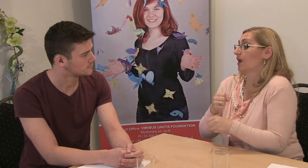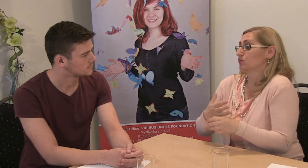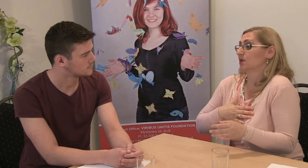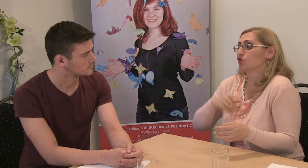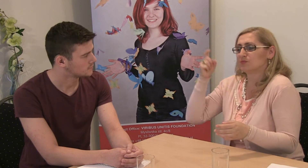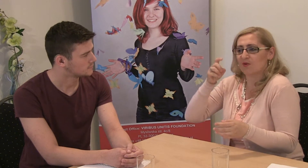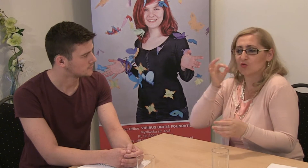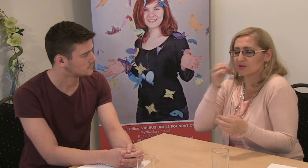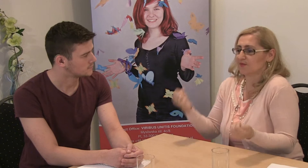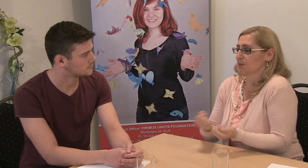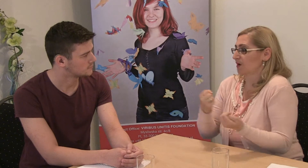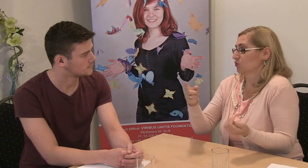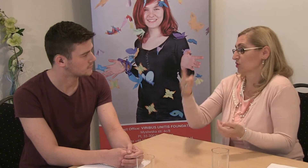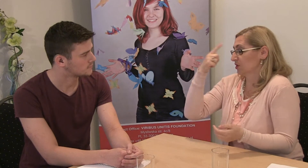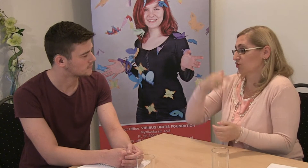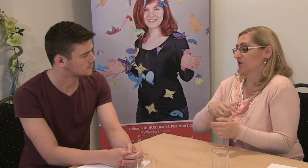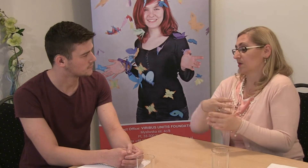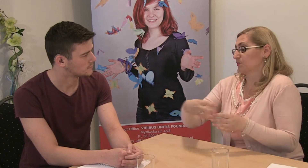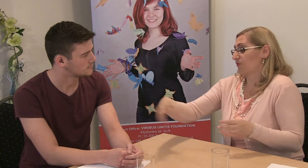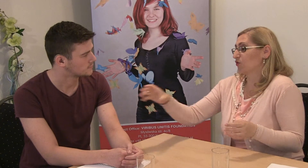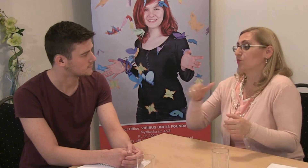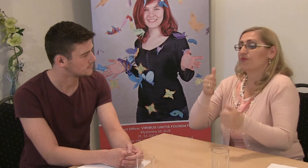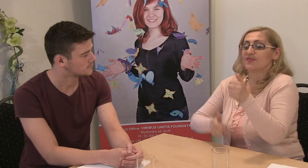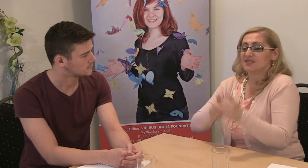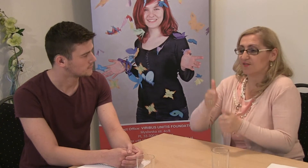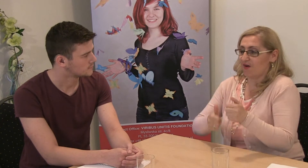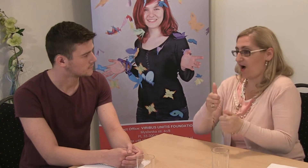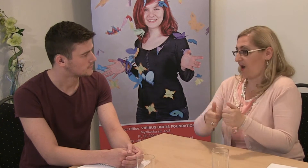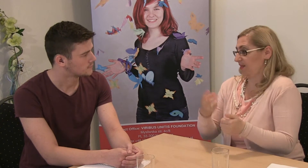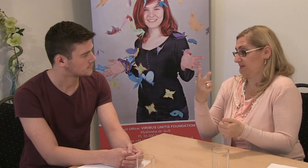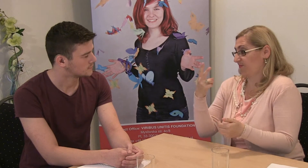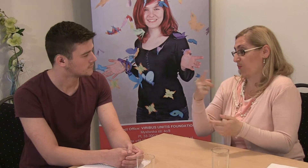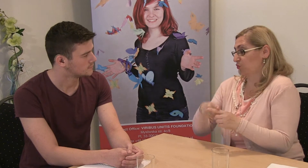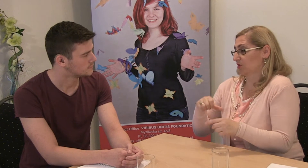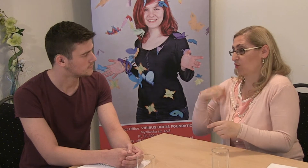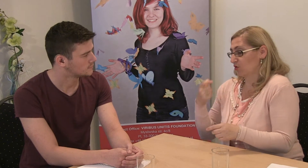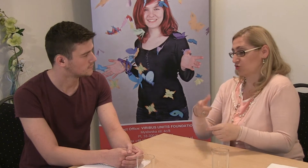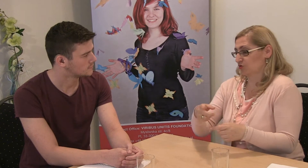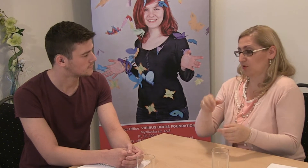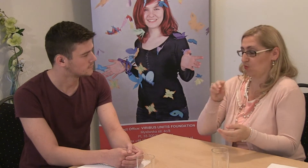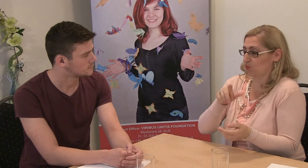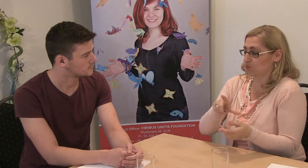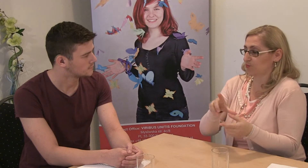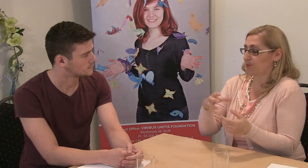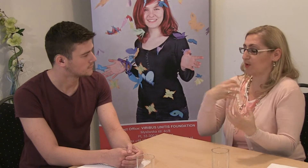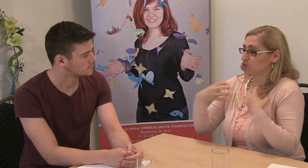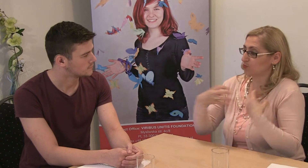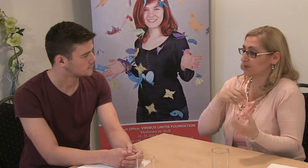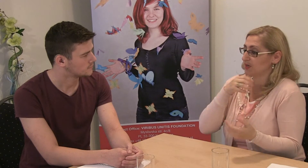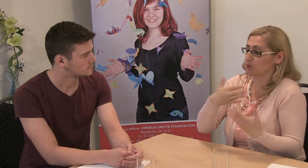u daljem radu i svakodnevno da sprovodimo i da radimo. Naprimjer, imamo festivale dva puta